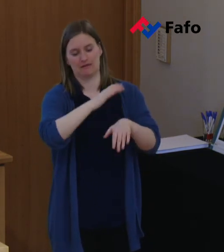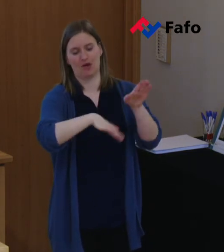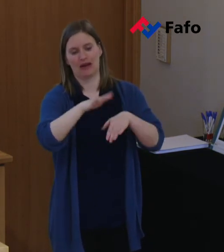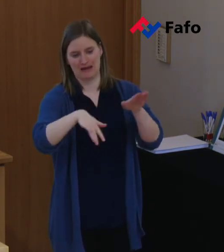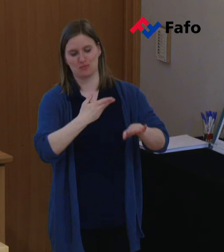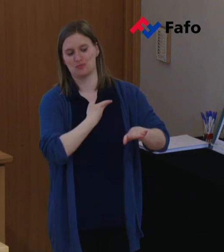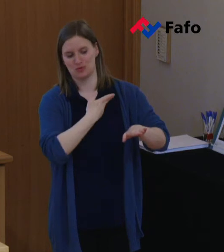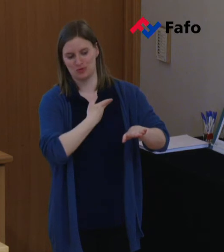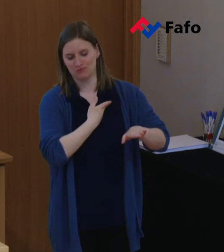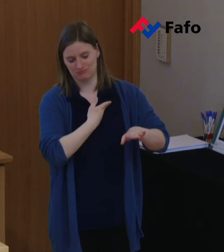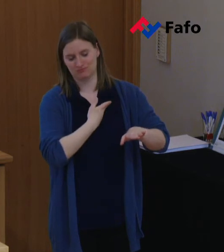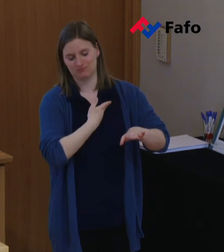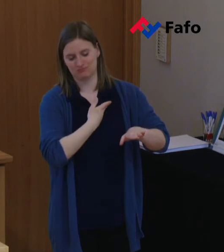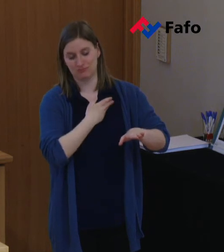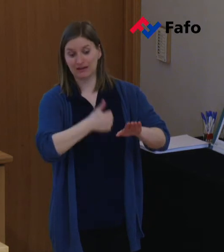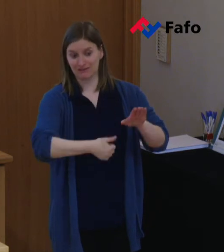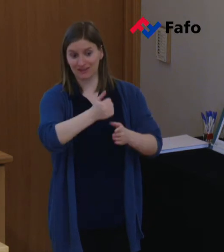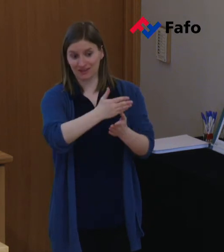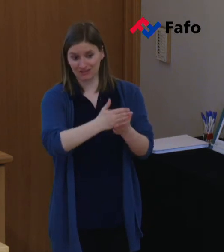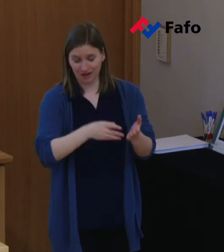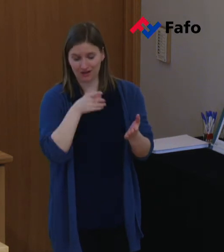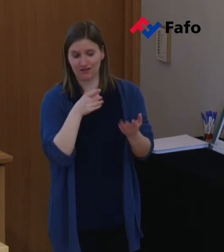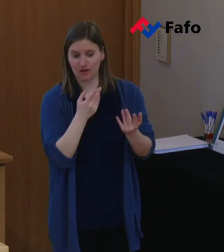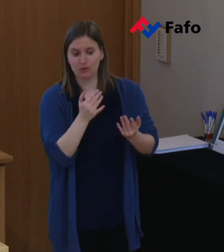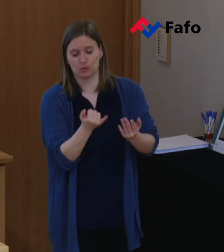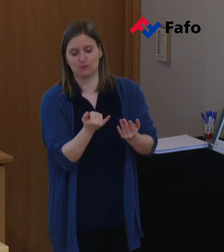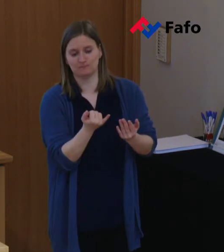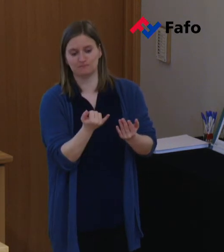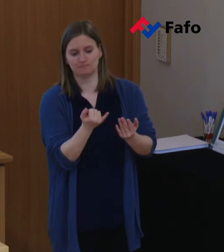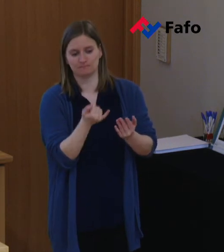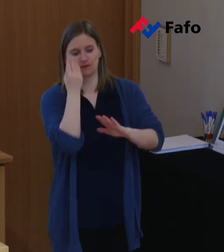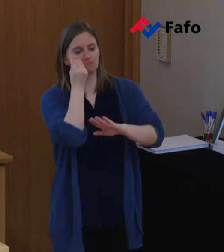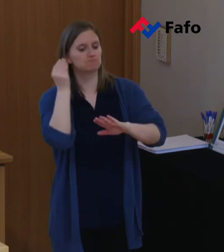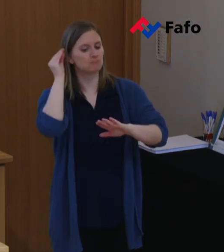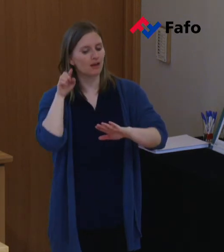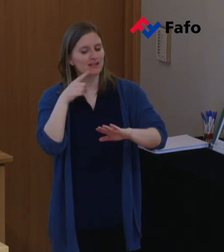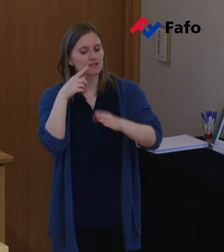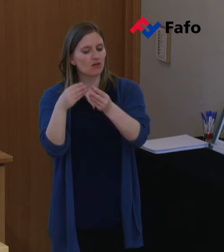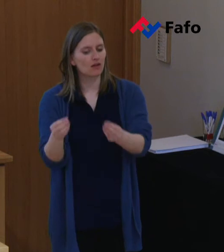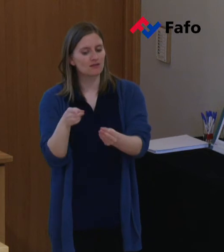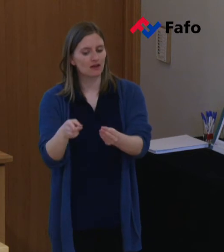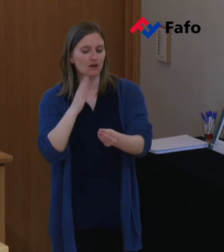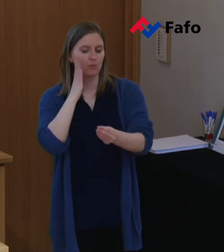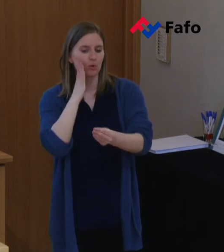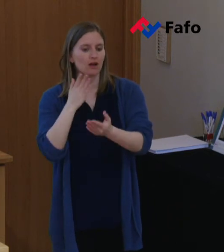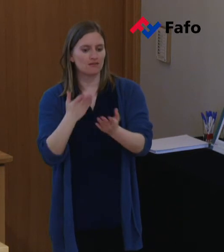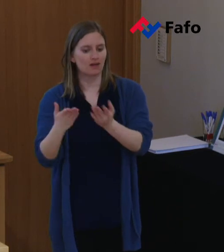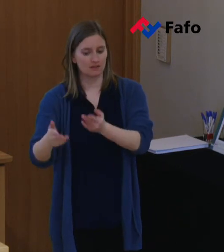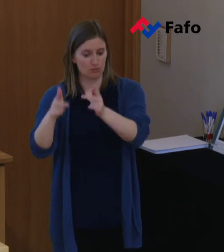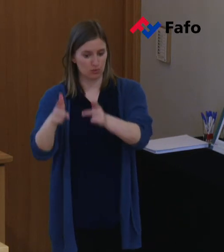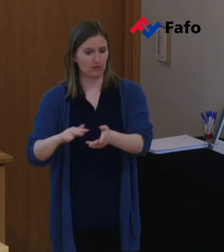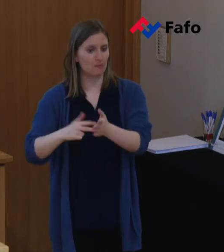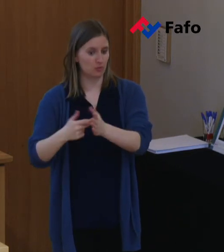om. En veldig viktig del av dette å ta med seg til I Sandnes, så har jo boligtjenesten brukt denne